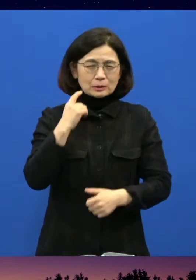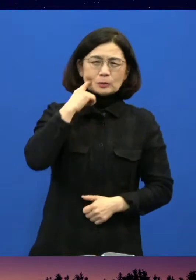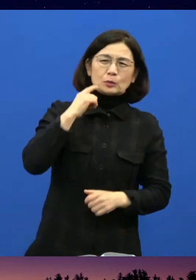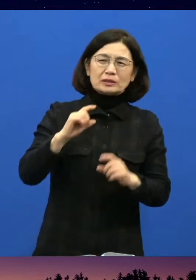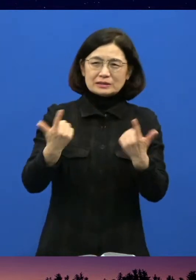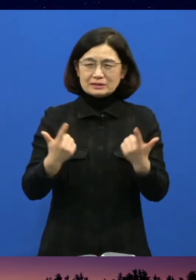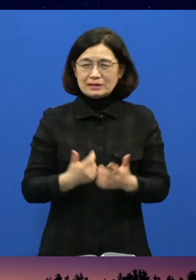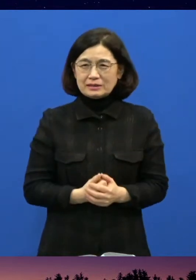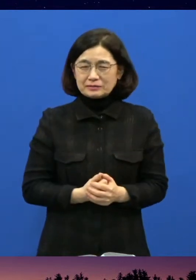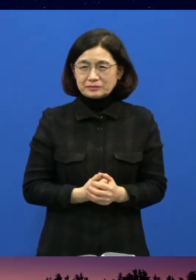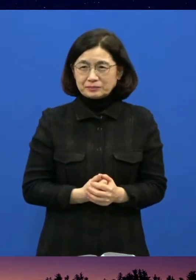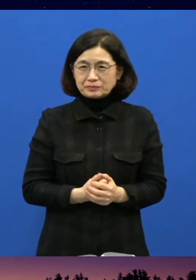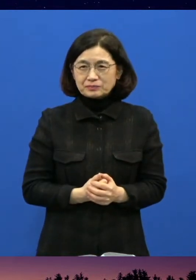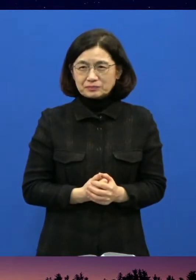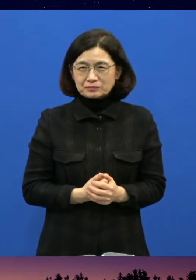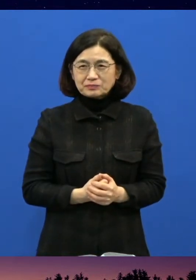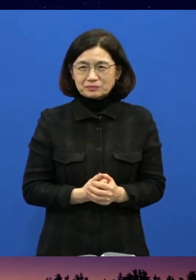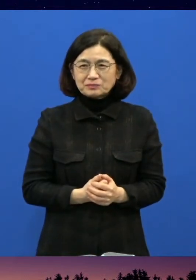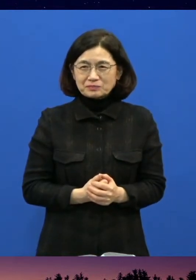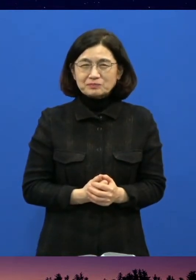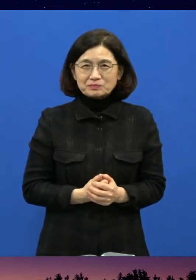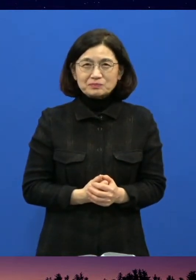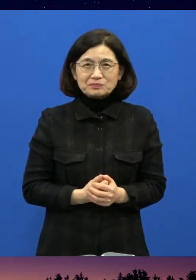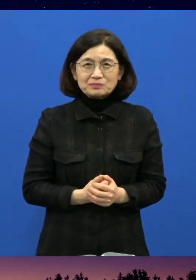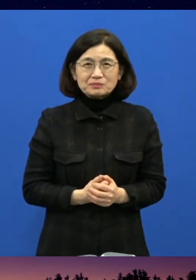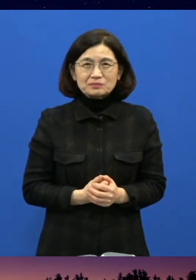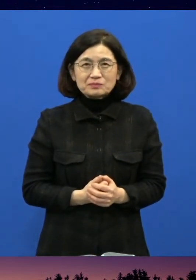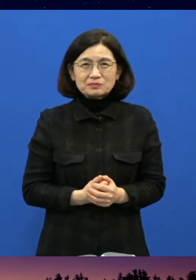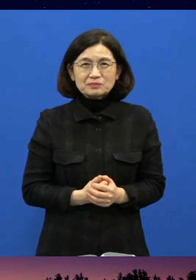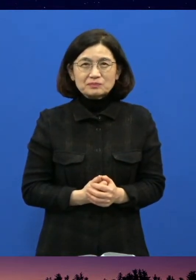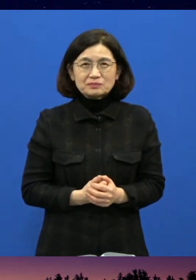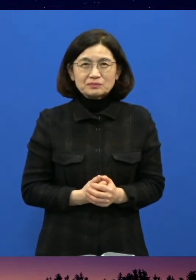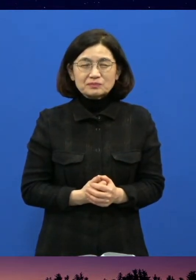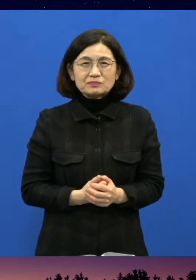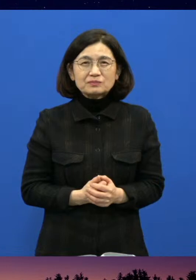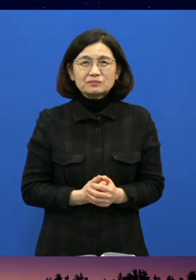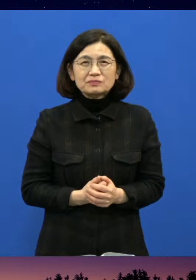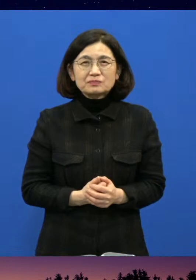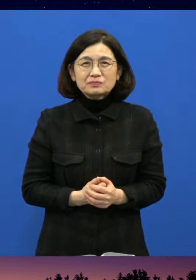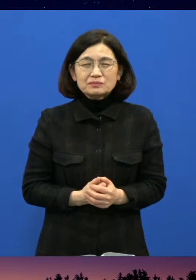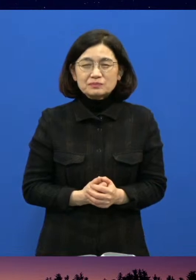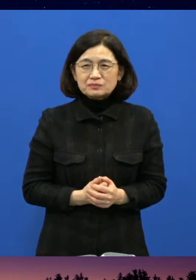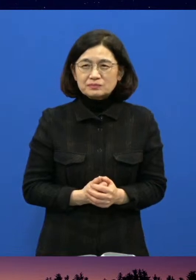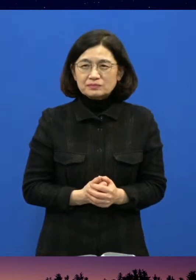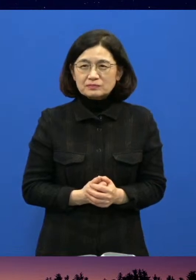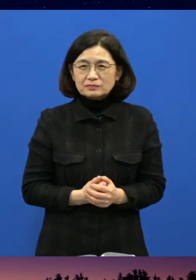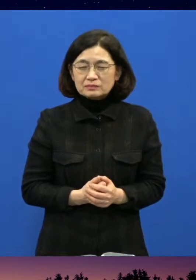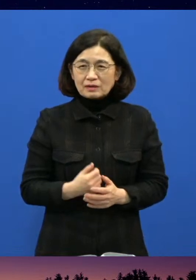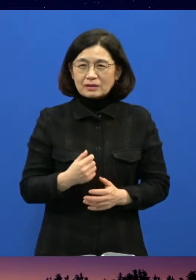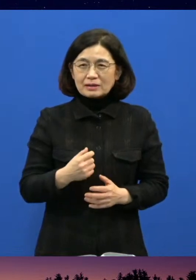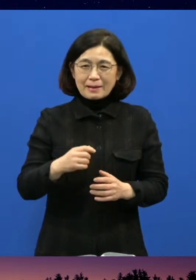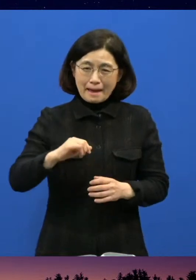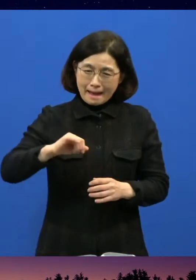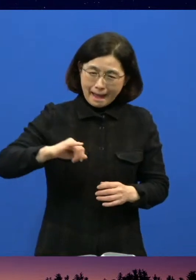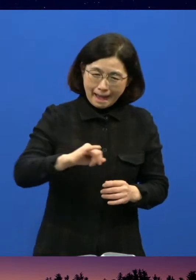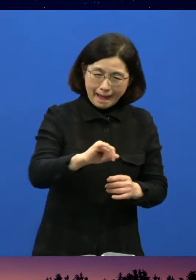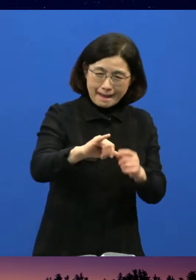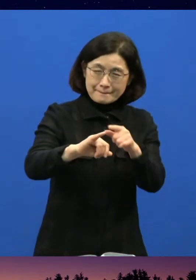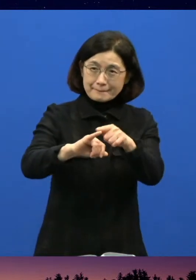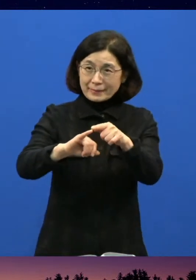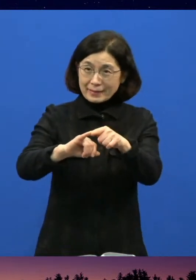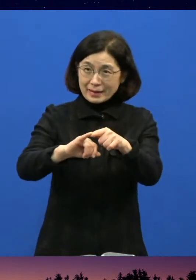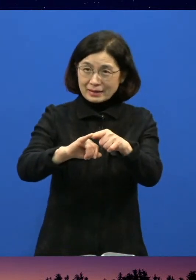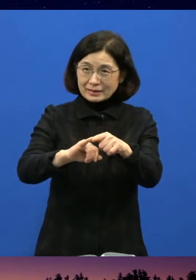들어누워가지고 안 돌아다니니까 전파가 안 되잖아요. 그럼 오히려 자기가 죽게 되니까 스스로 살기 위해서